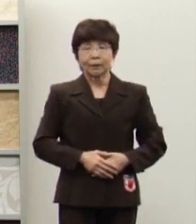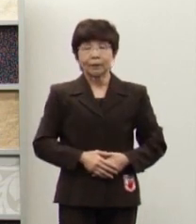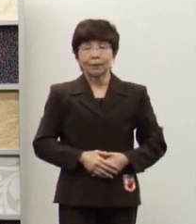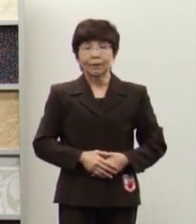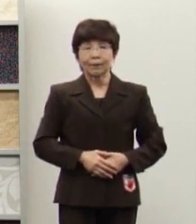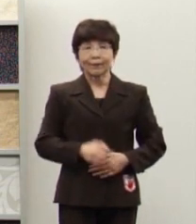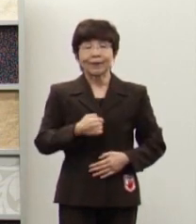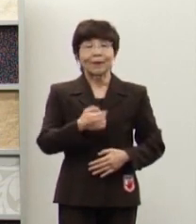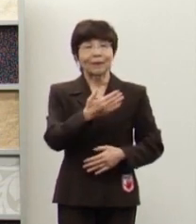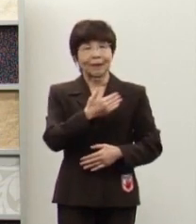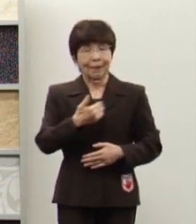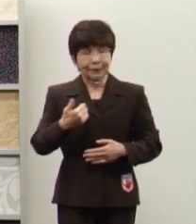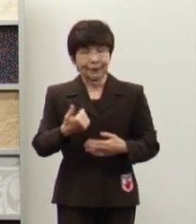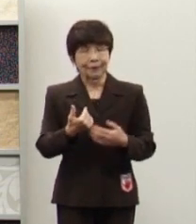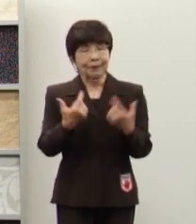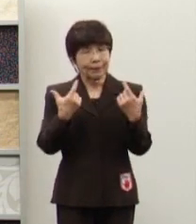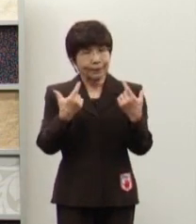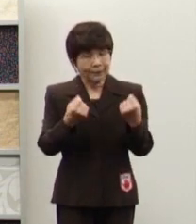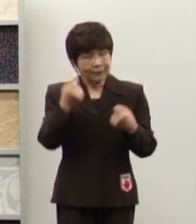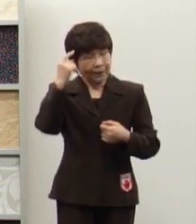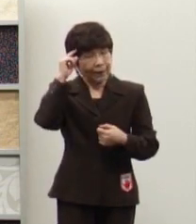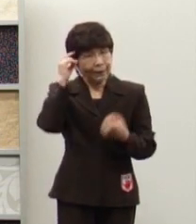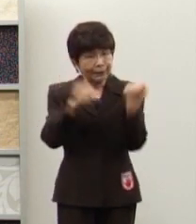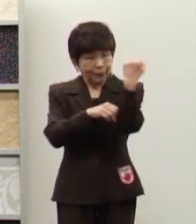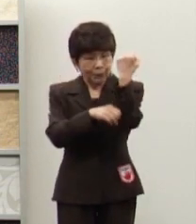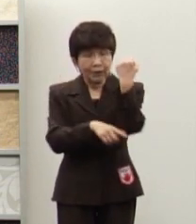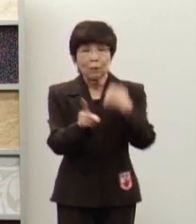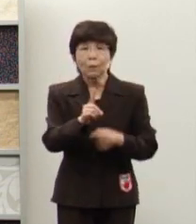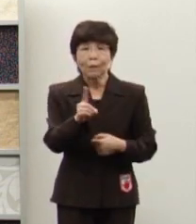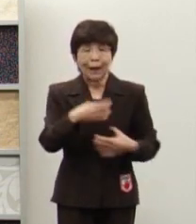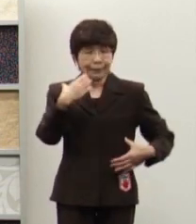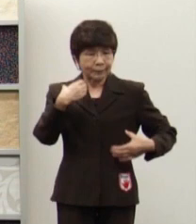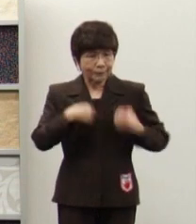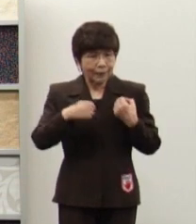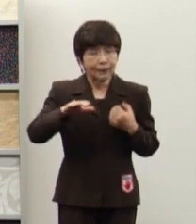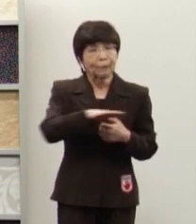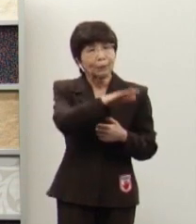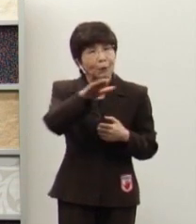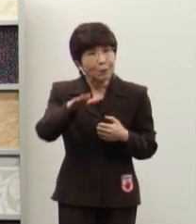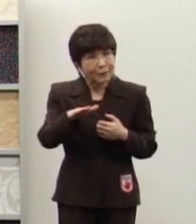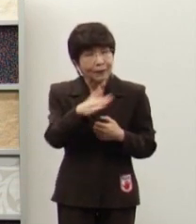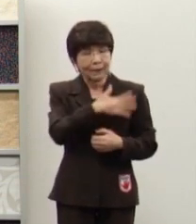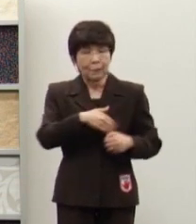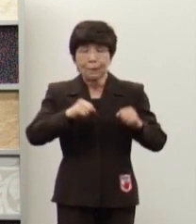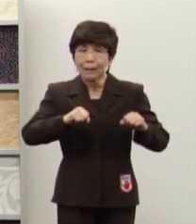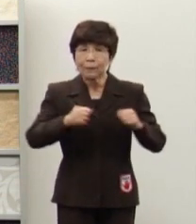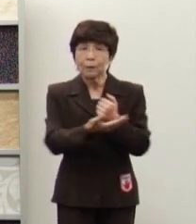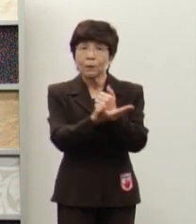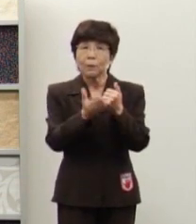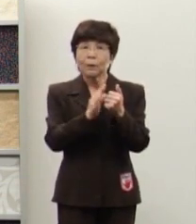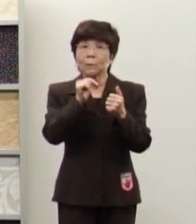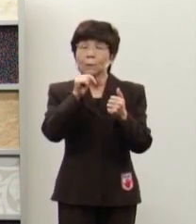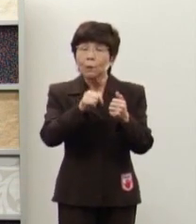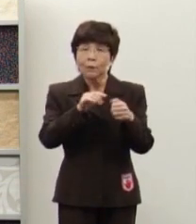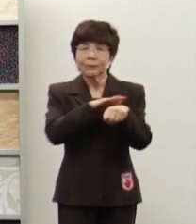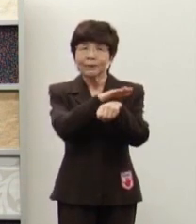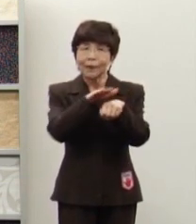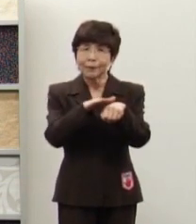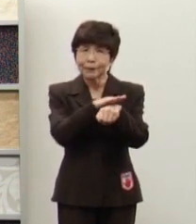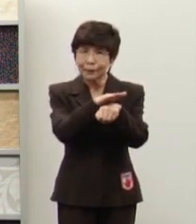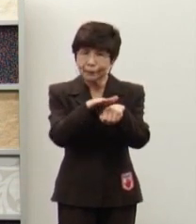私たちが一貫して重視しておりますのは、生徒の皆さんの健康を守ること、これが何よりも重要なことであると考えております